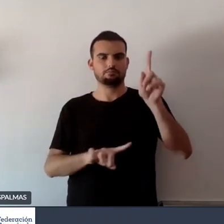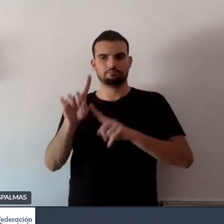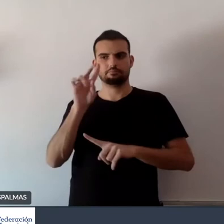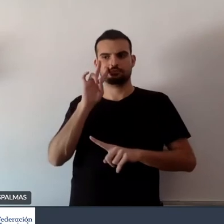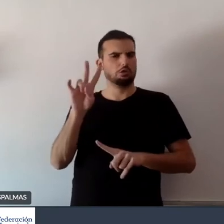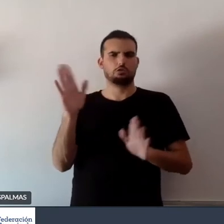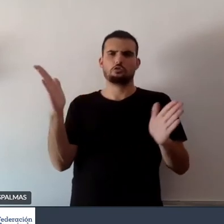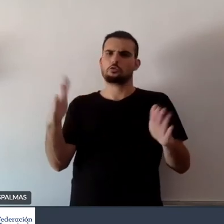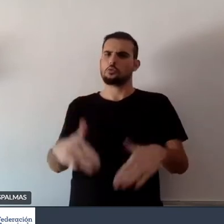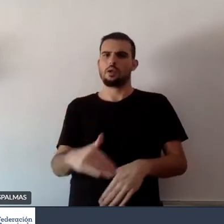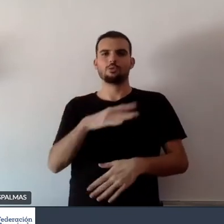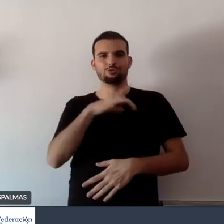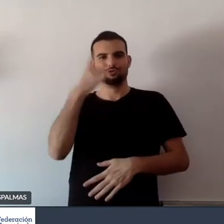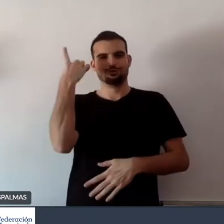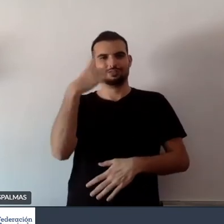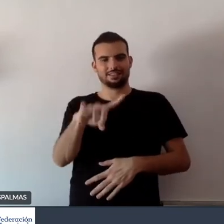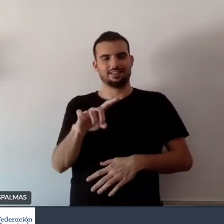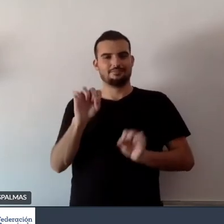ahora.